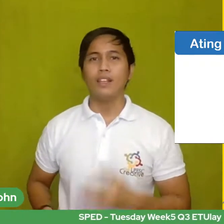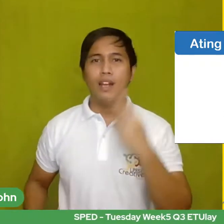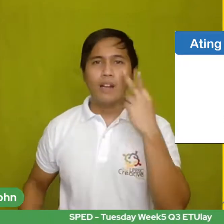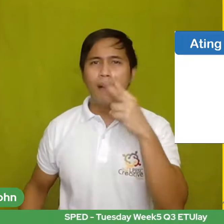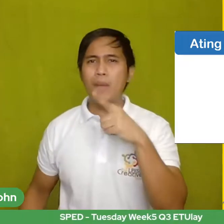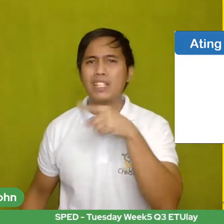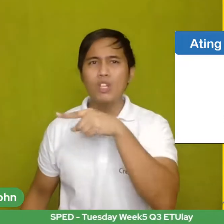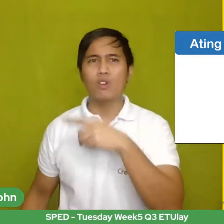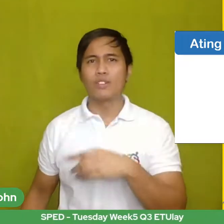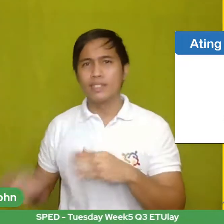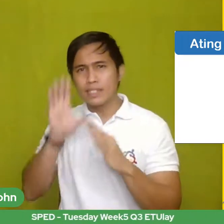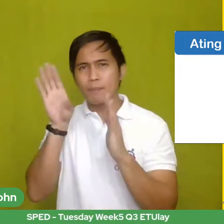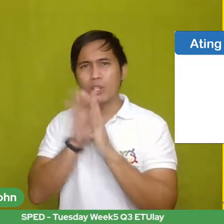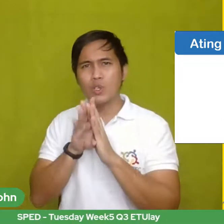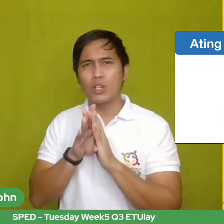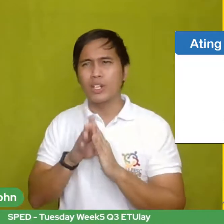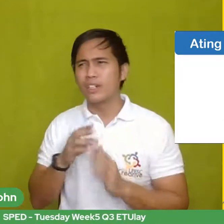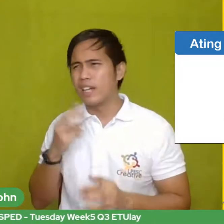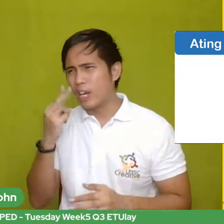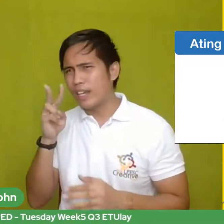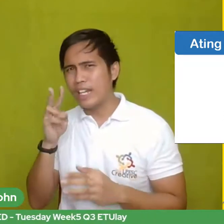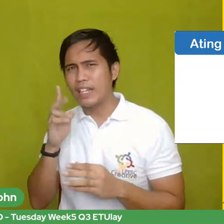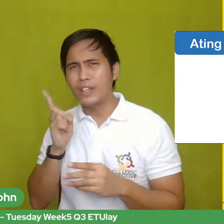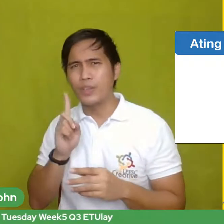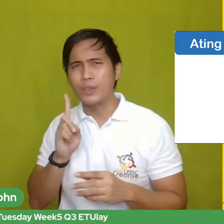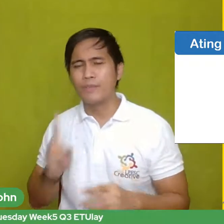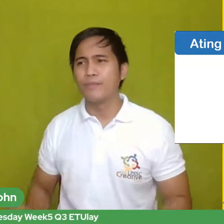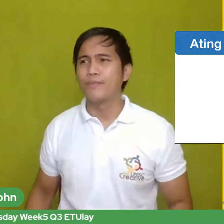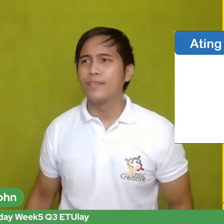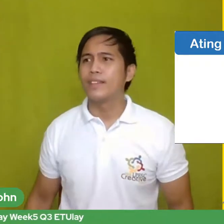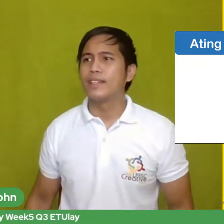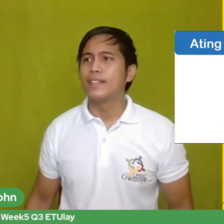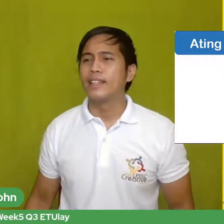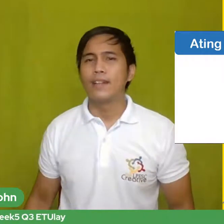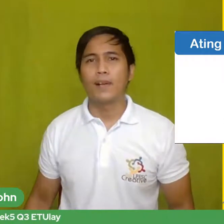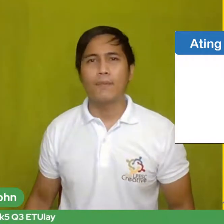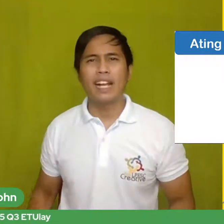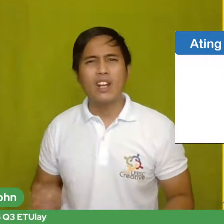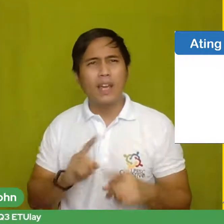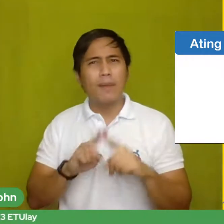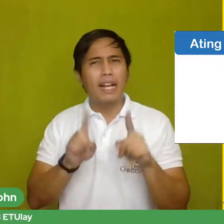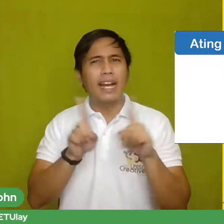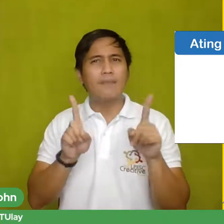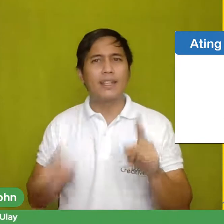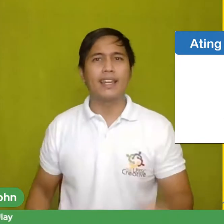Ano papansin nyo sa picture? Ano nakikita nyo? Kapag ano kayo pagkakaiba niya?